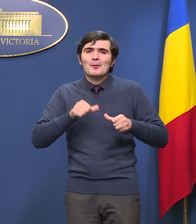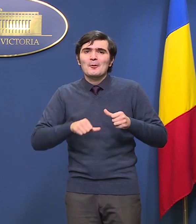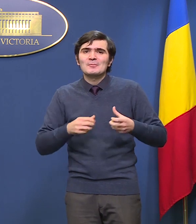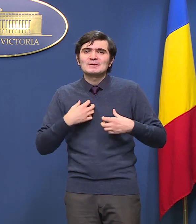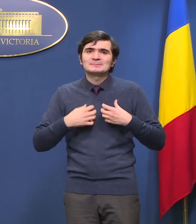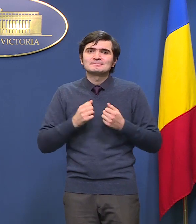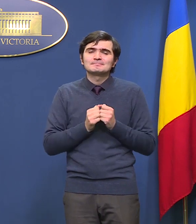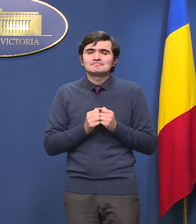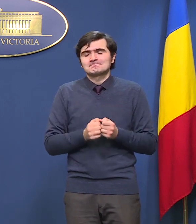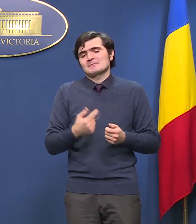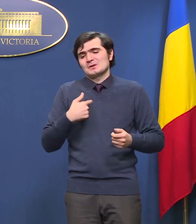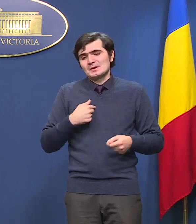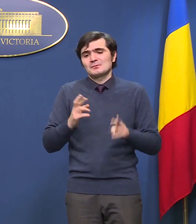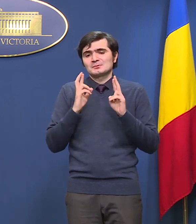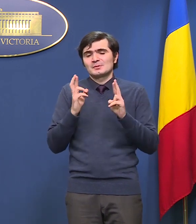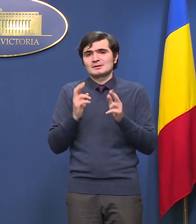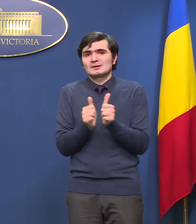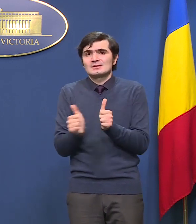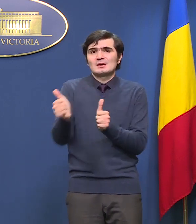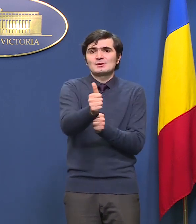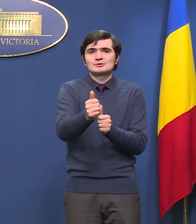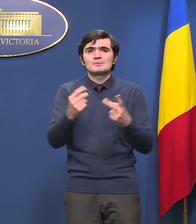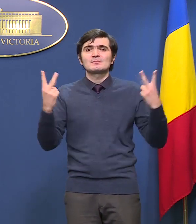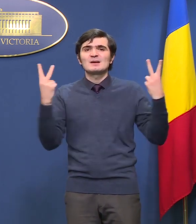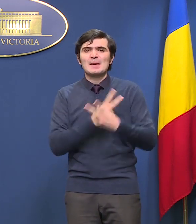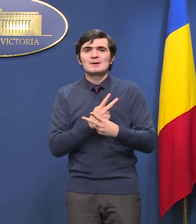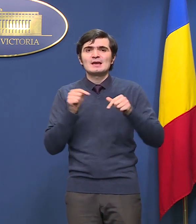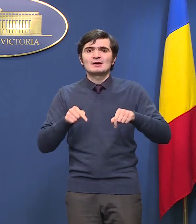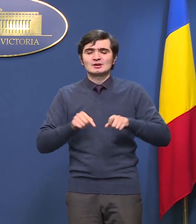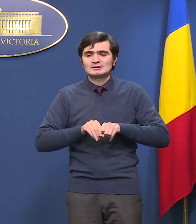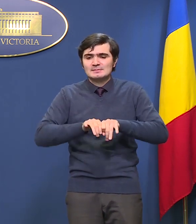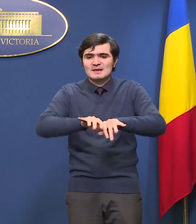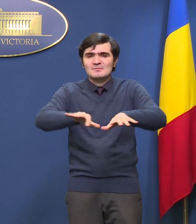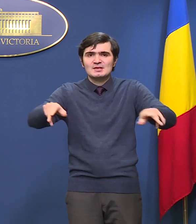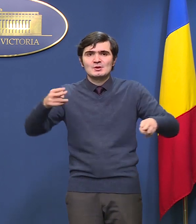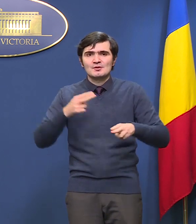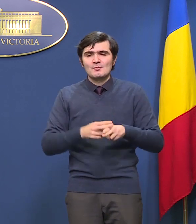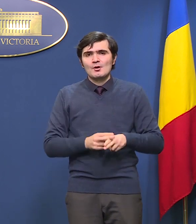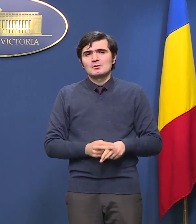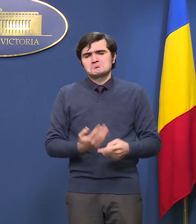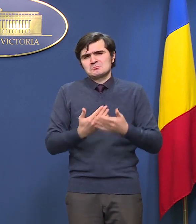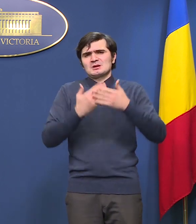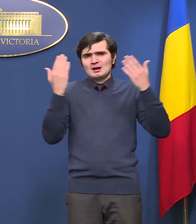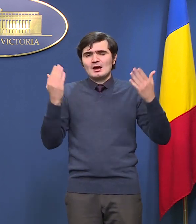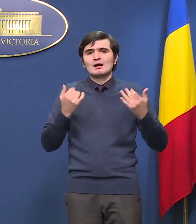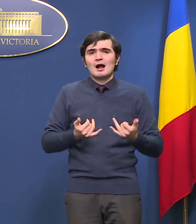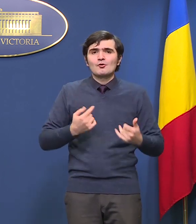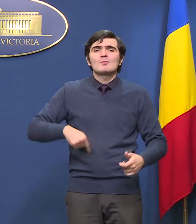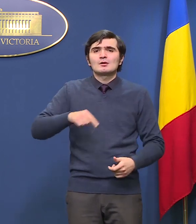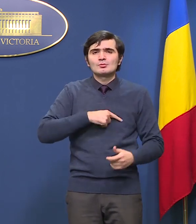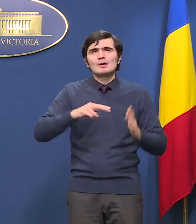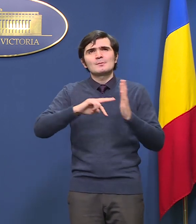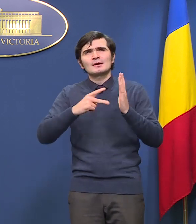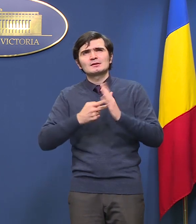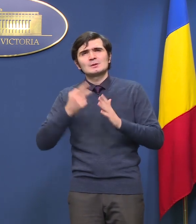Sper într-o depășire cât mai rapidă a epidemiei și, în mod clar, pregătim deja o gândire